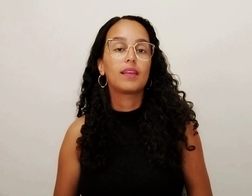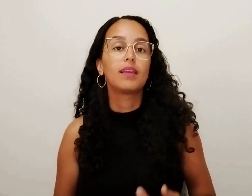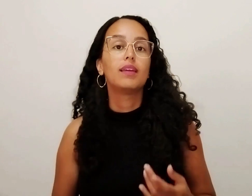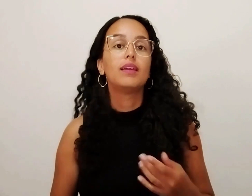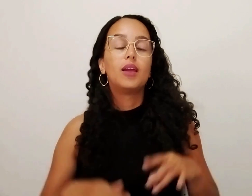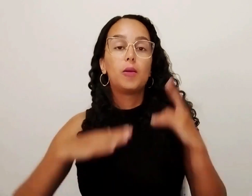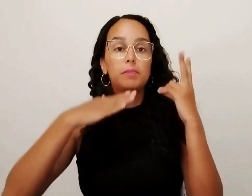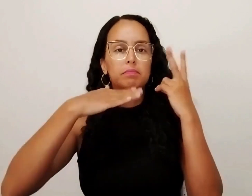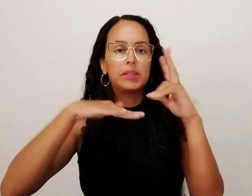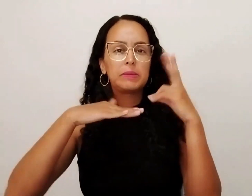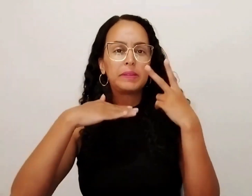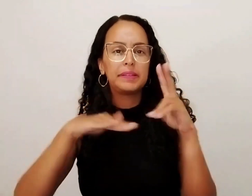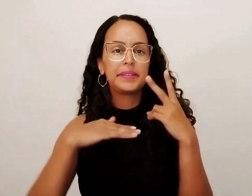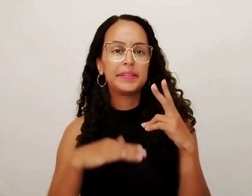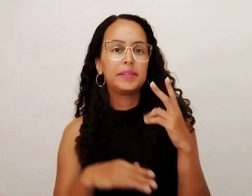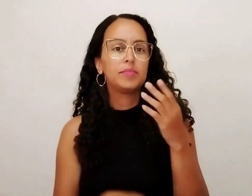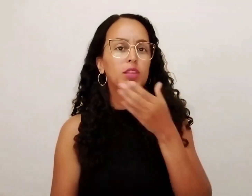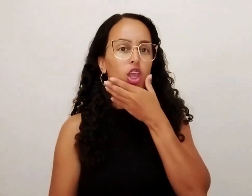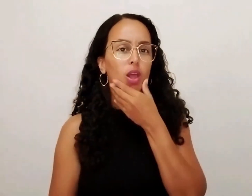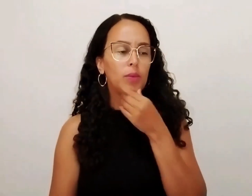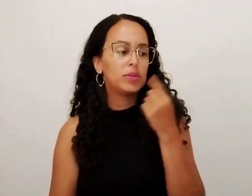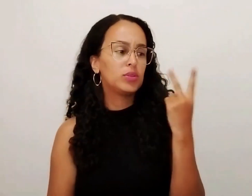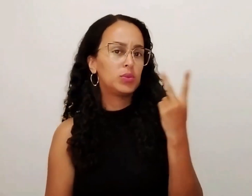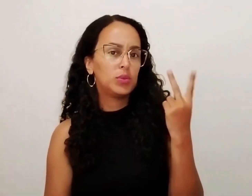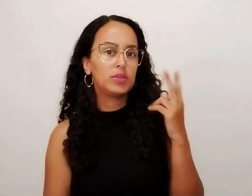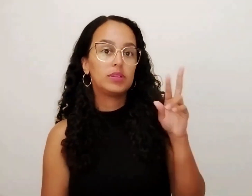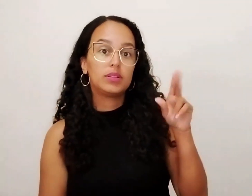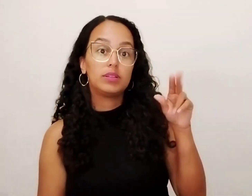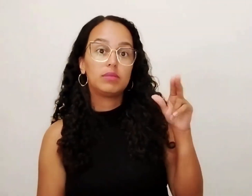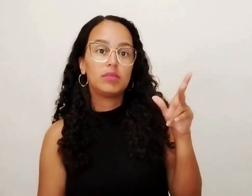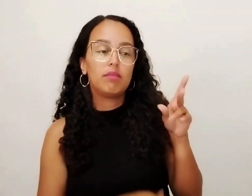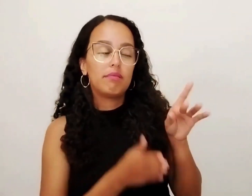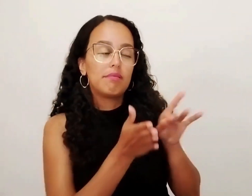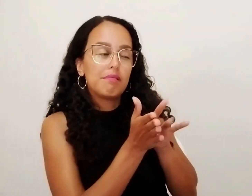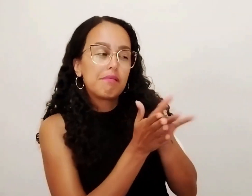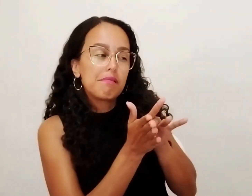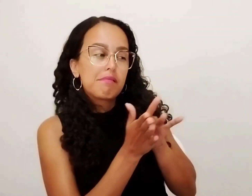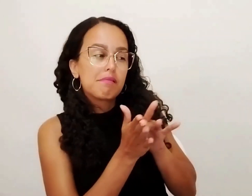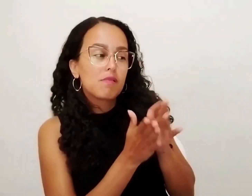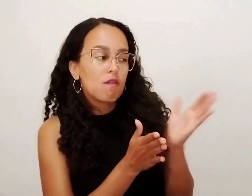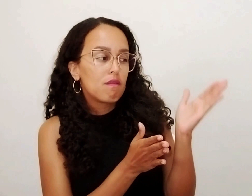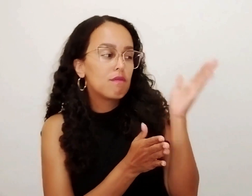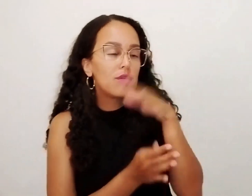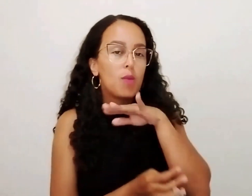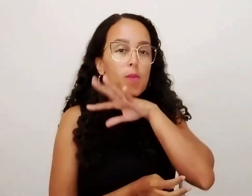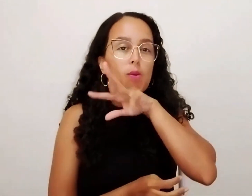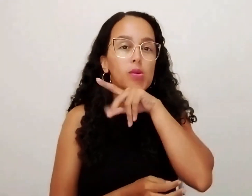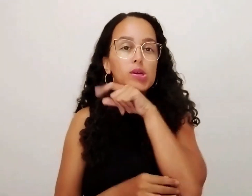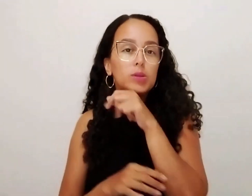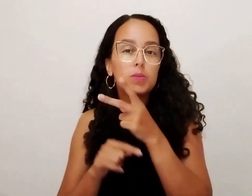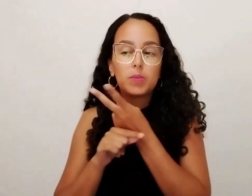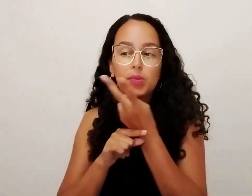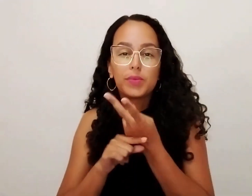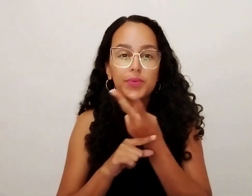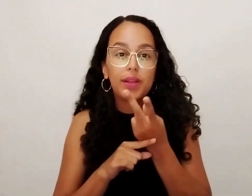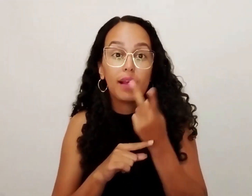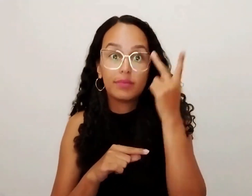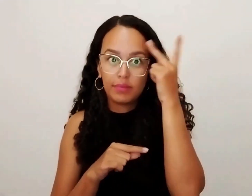Paulo. Os irmãos acreditam e os três vão para a frente da Bolsa de Valores caçar.